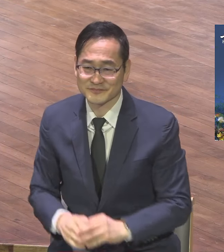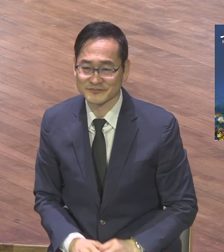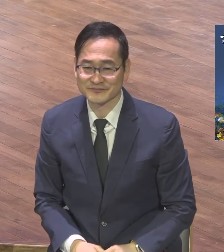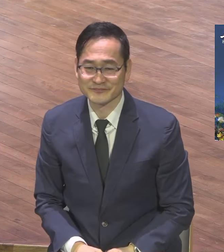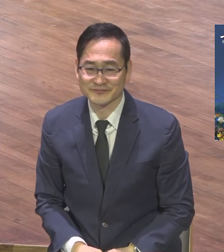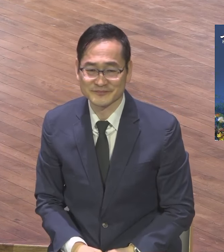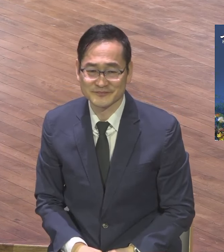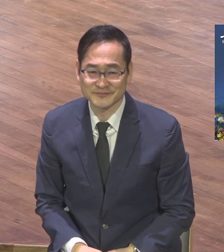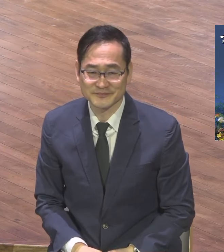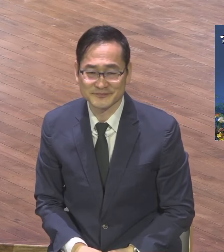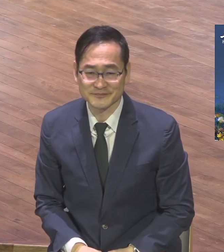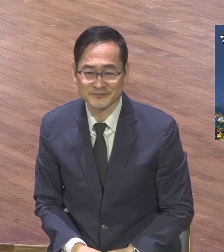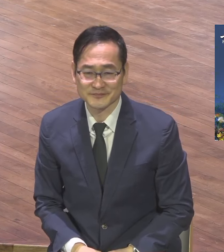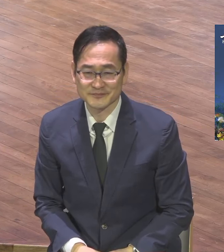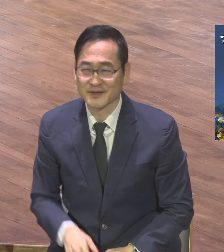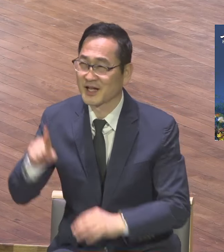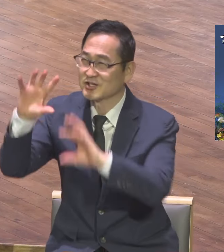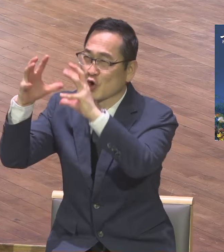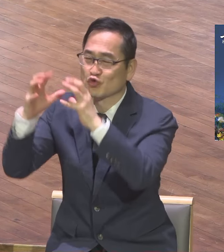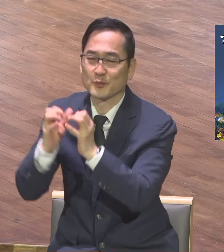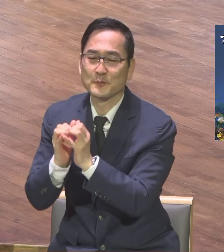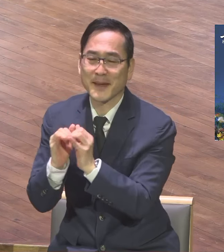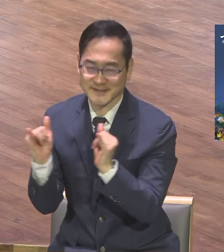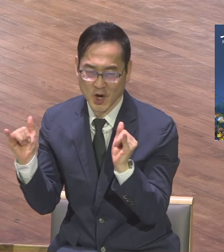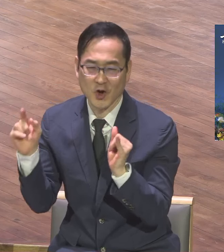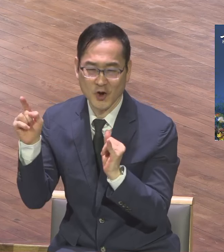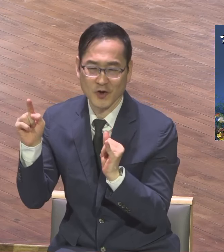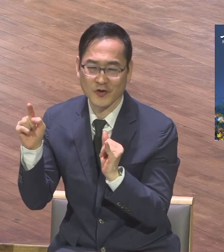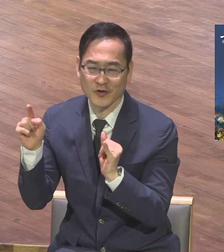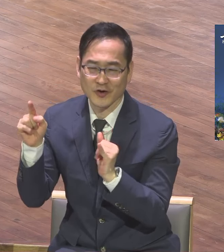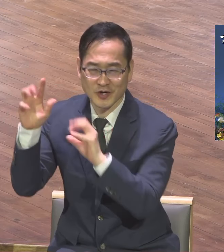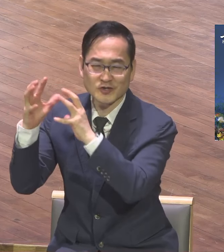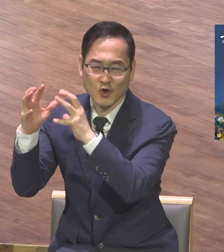당당하게 살 수 있도록 확정해놨다.